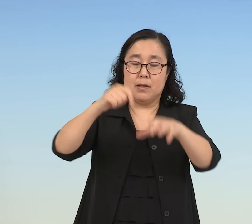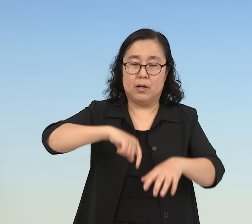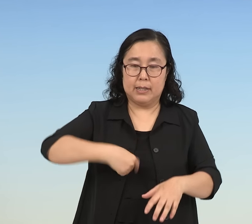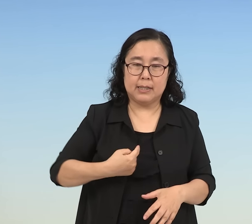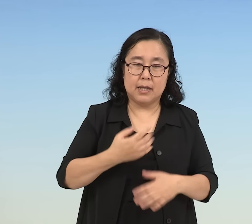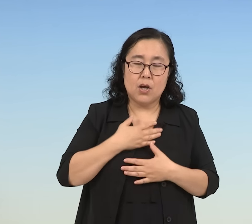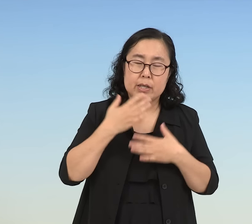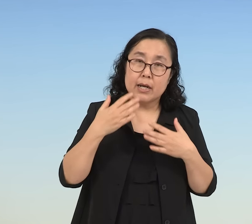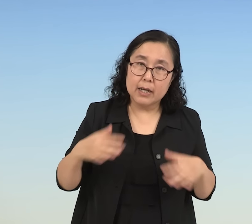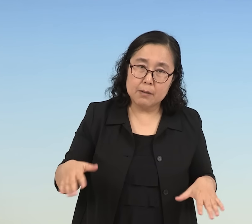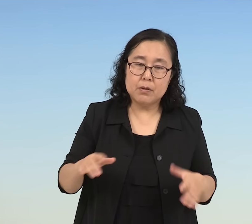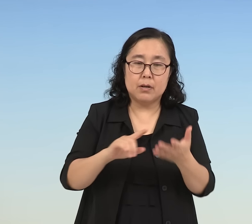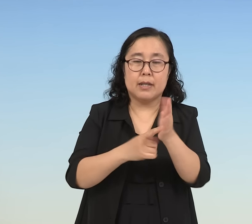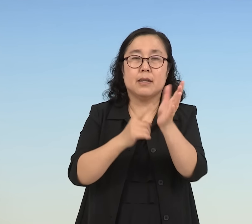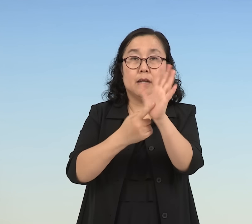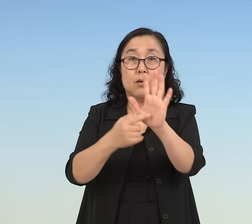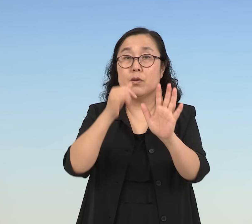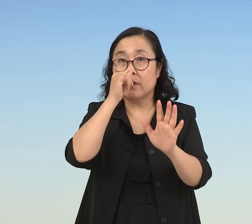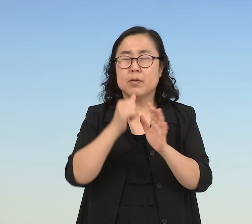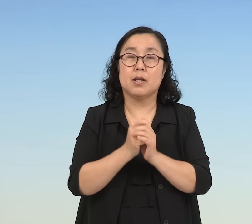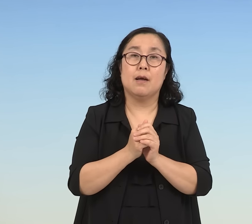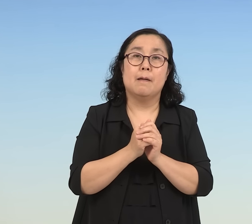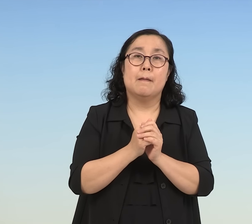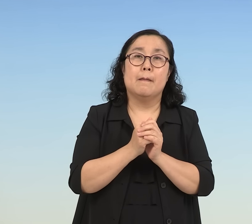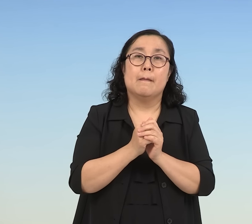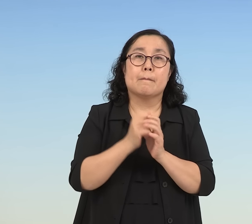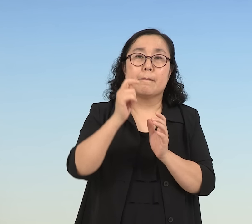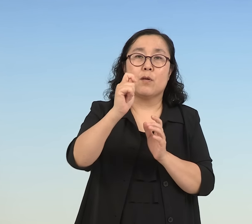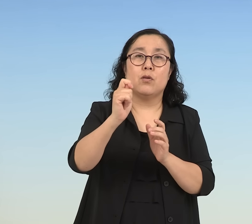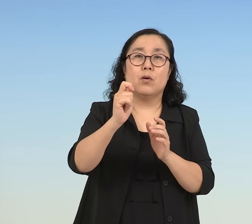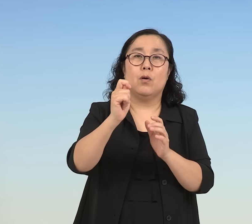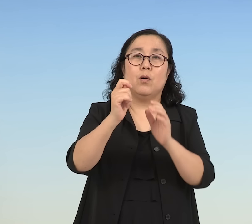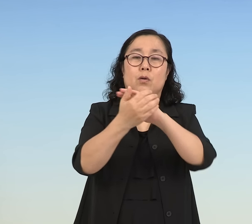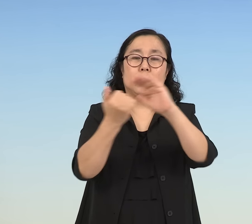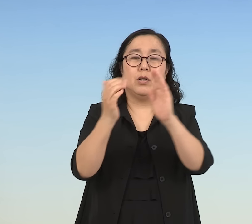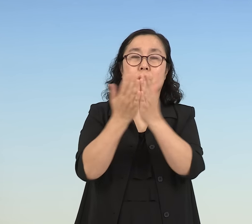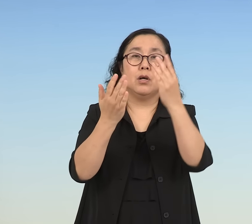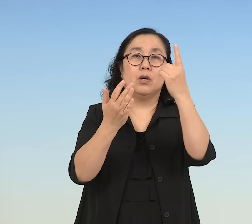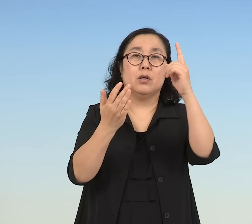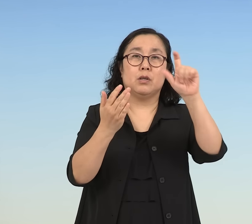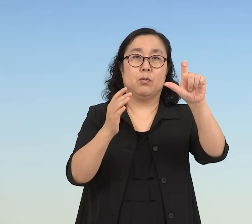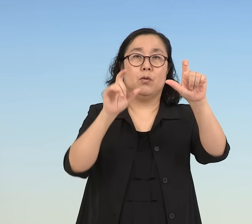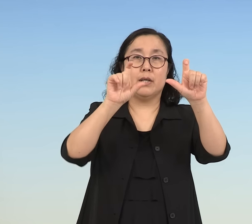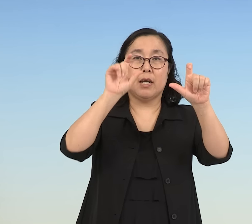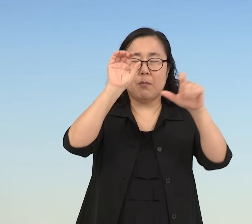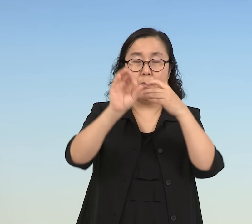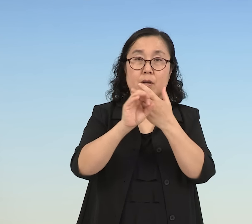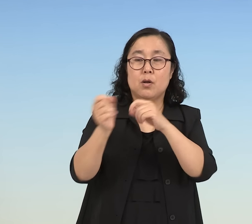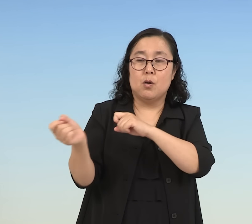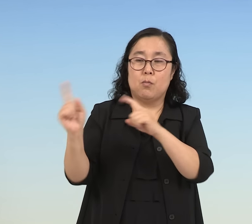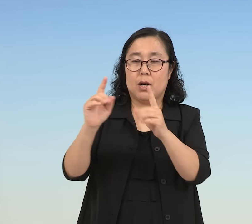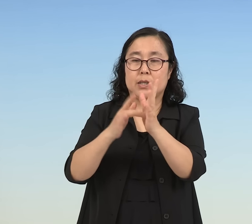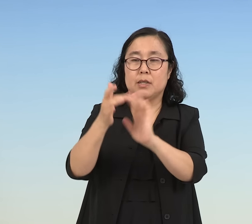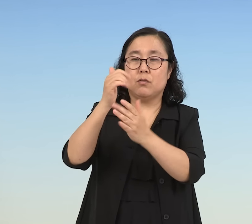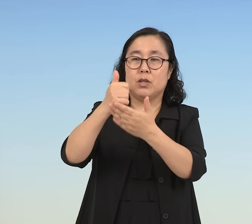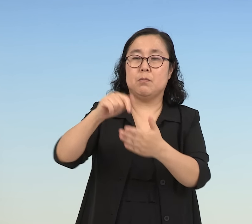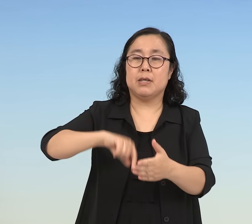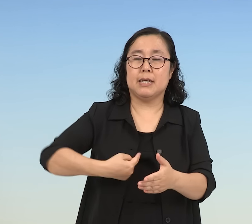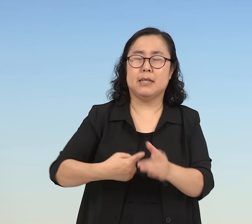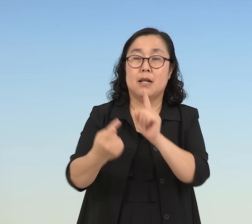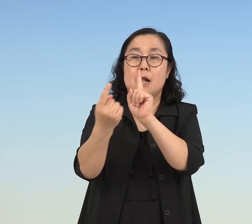연약함을 누가 자기를 떠받들든지 간에 여러분 고린도전서 15장에 보면은 바울이 부활하신 예수님이